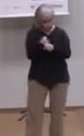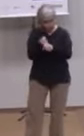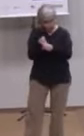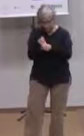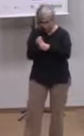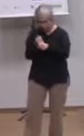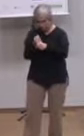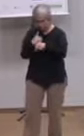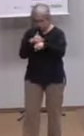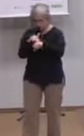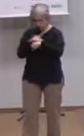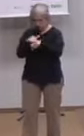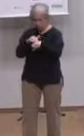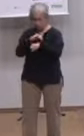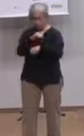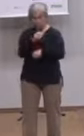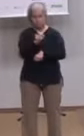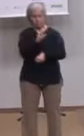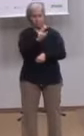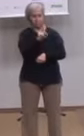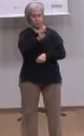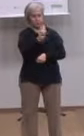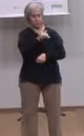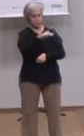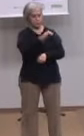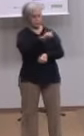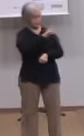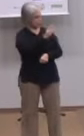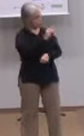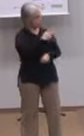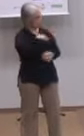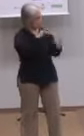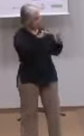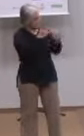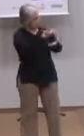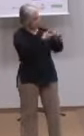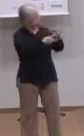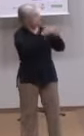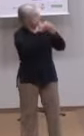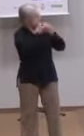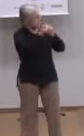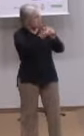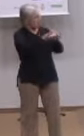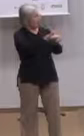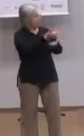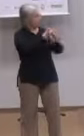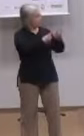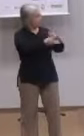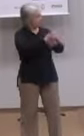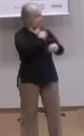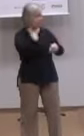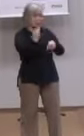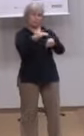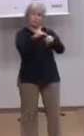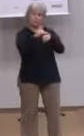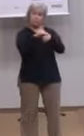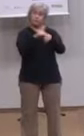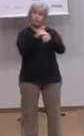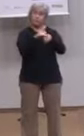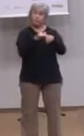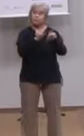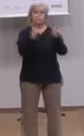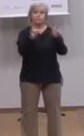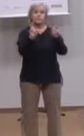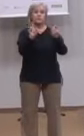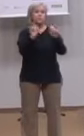eu conversando com o Jorge Mello, a quem eu tenho um excelente relacionamento, conversamos sobre o